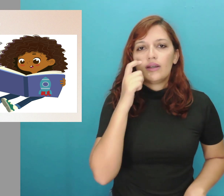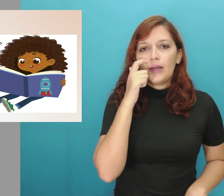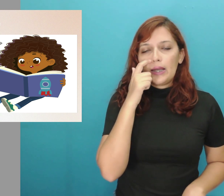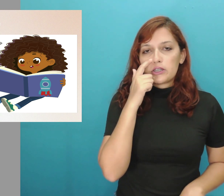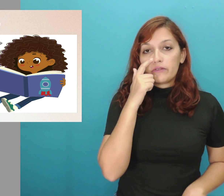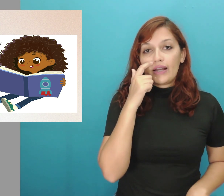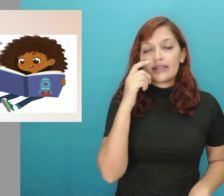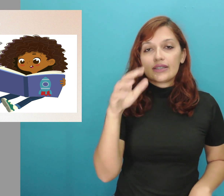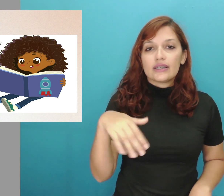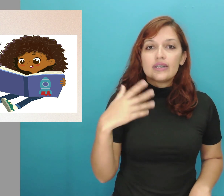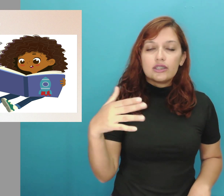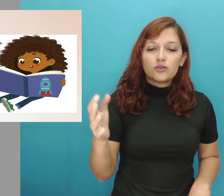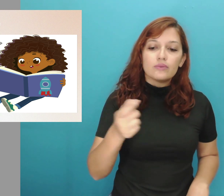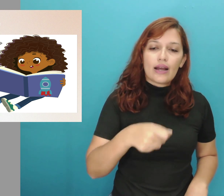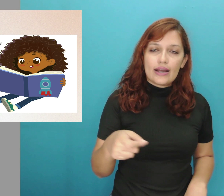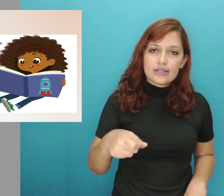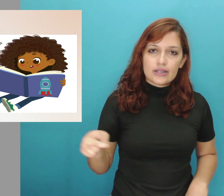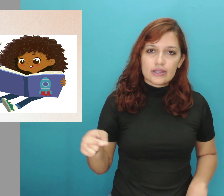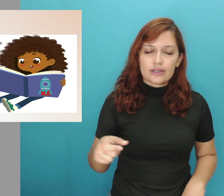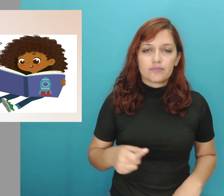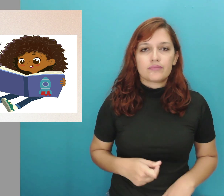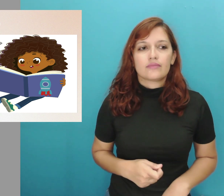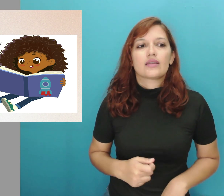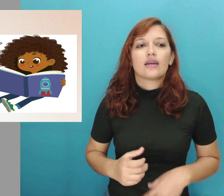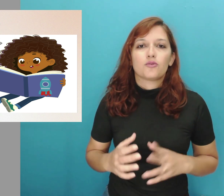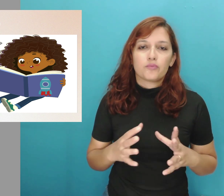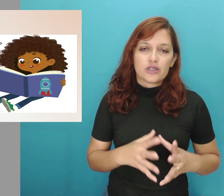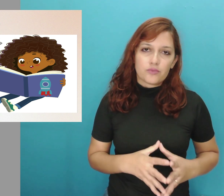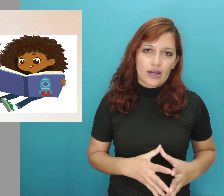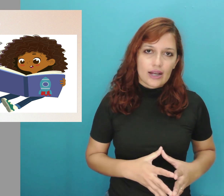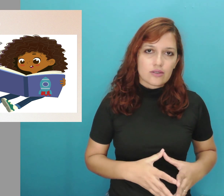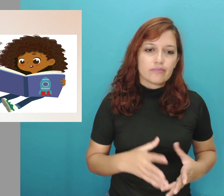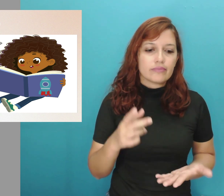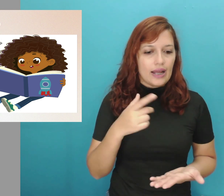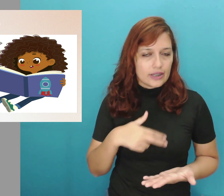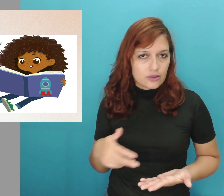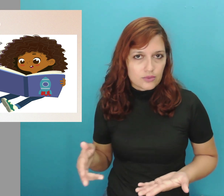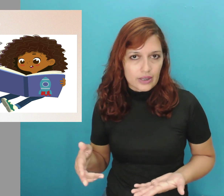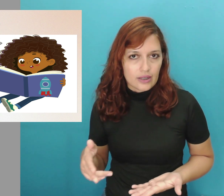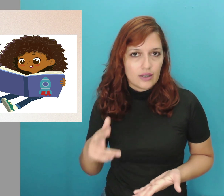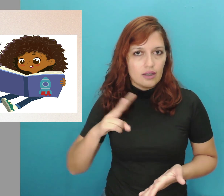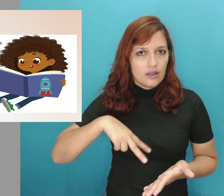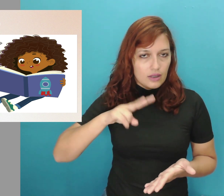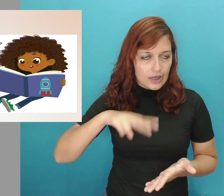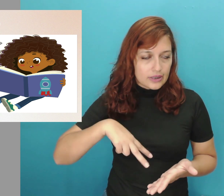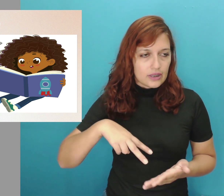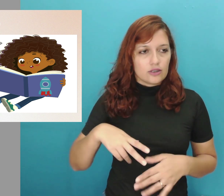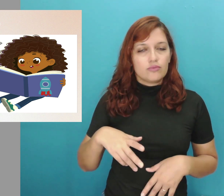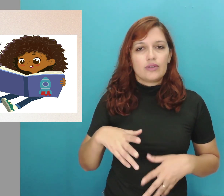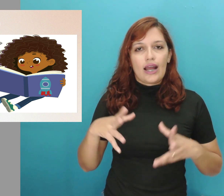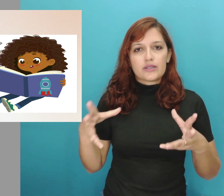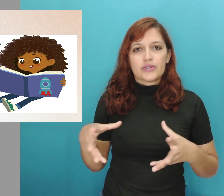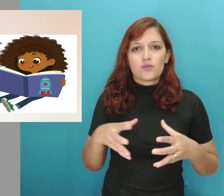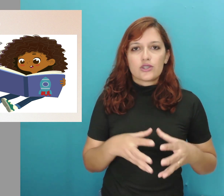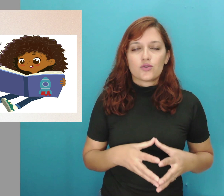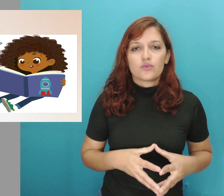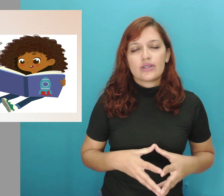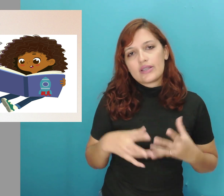e a gente vai adquirindo a escrita. No mesmo caso, a leitura. Então, as pessoas surdas, elas